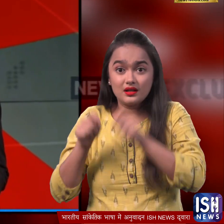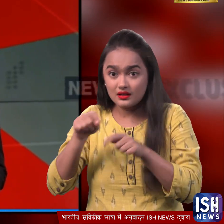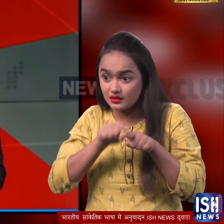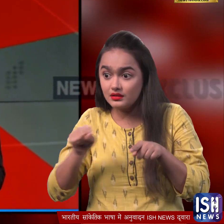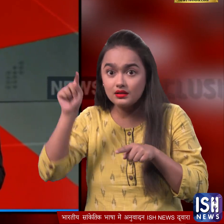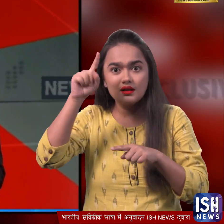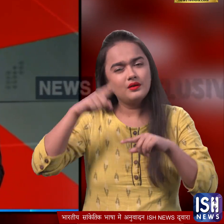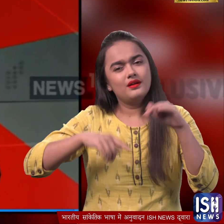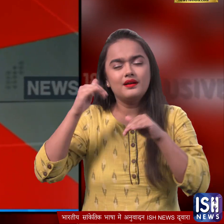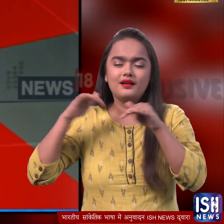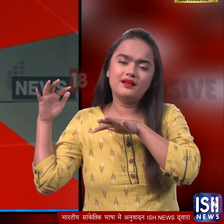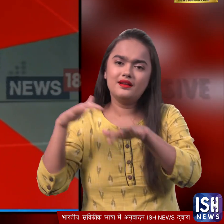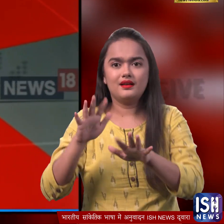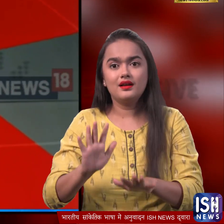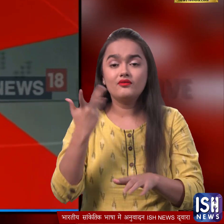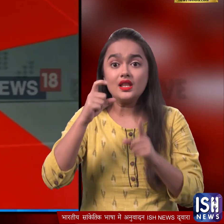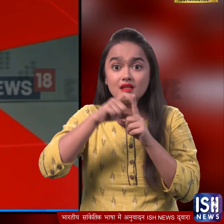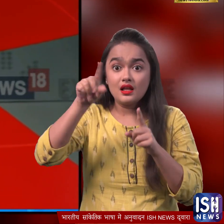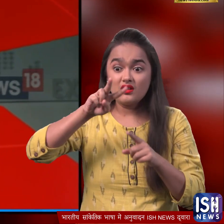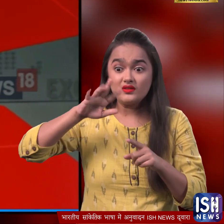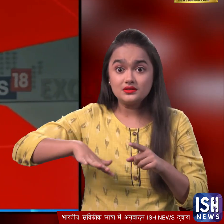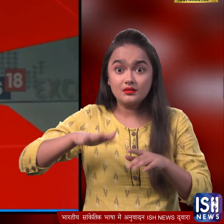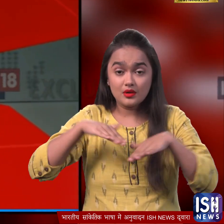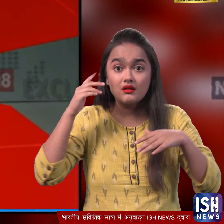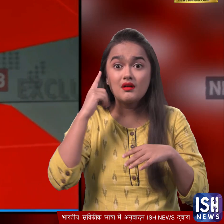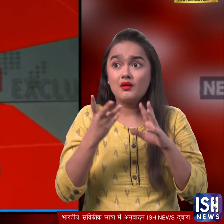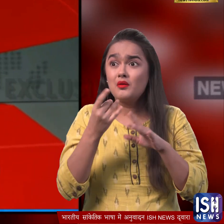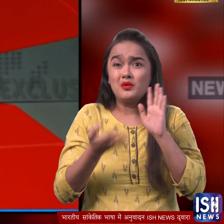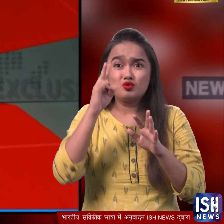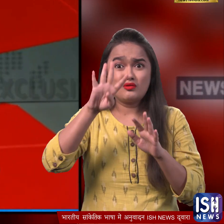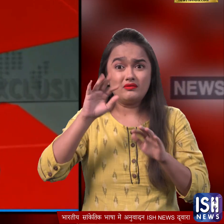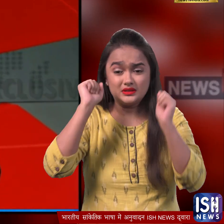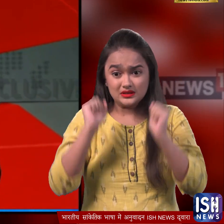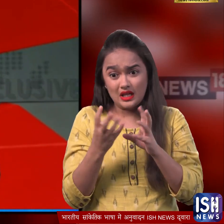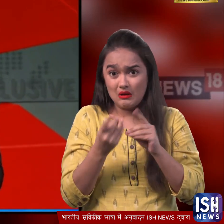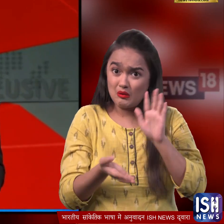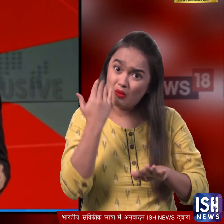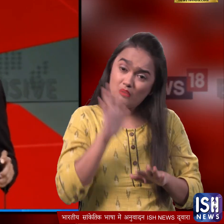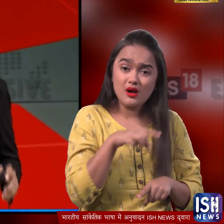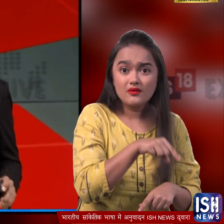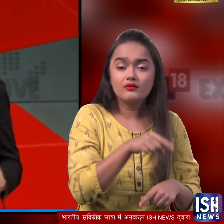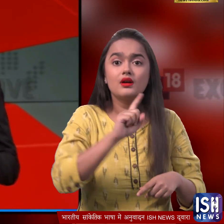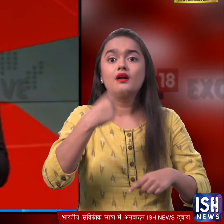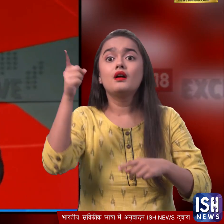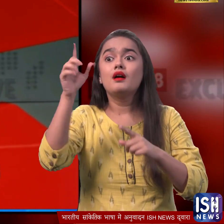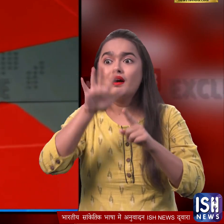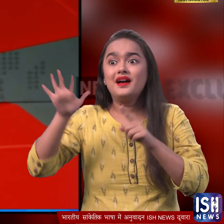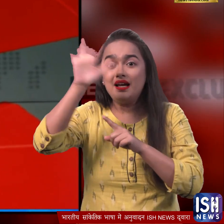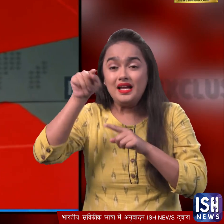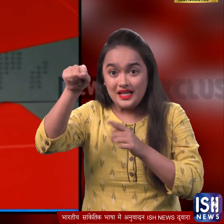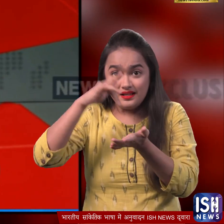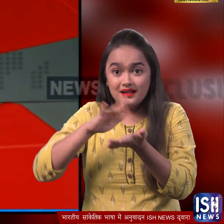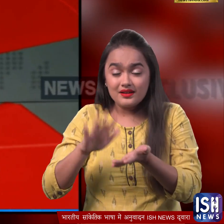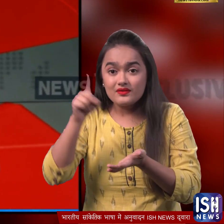वोटों की बड़ी अहमियत, जो दिल्ली में विधानसभा की 2 दर्जन से ज्यादा सीटों पर हार जीत तय करते हैं। और छठ चूंकि पूर्वांचल का सबसे बड़ा पर्व